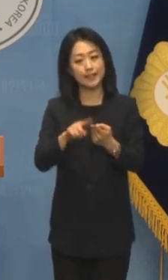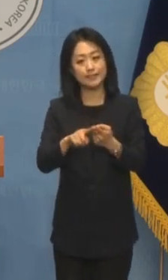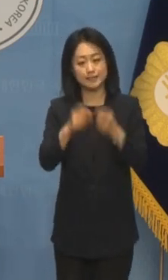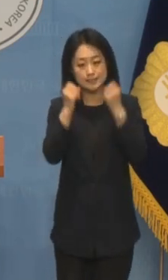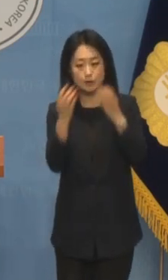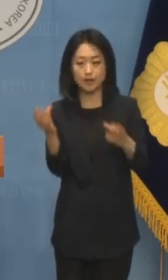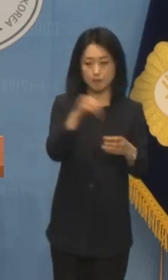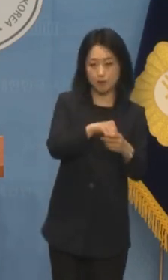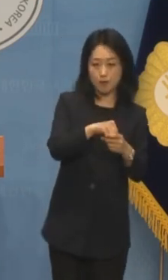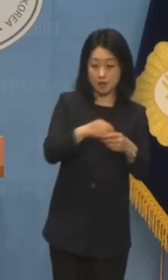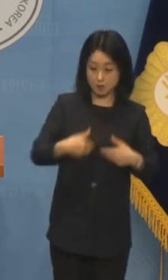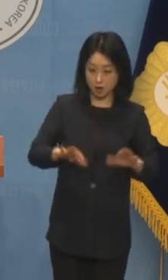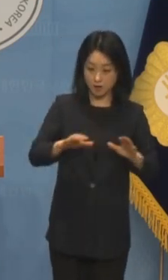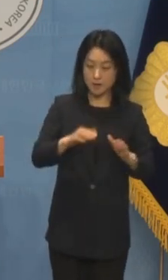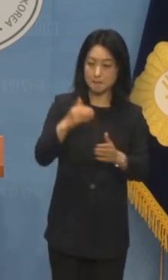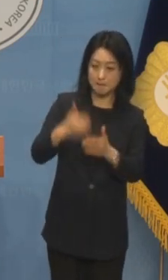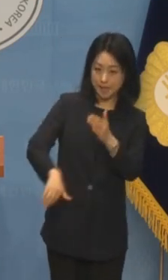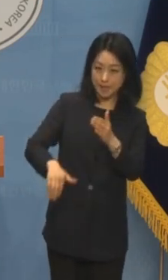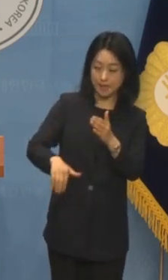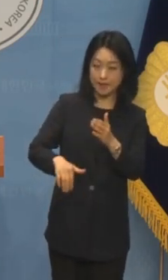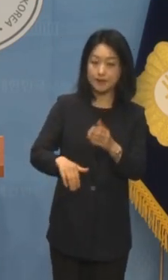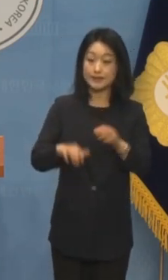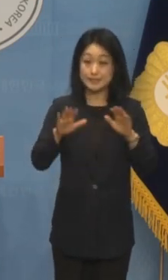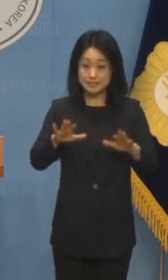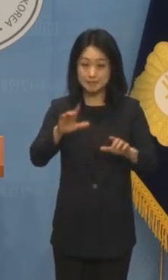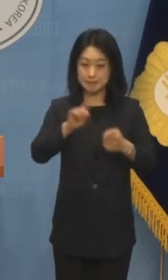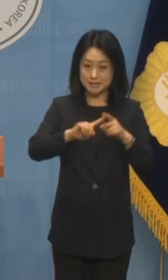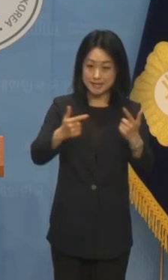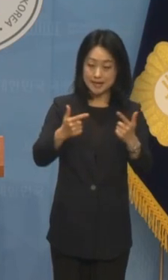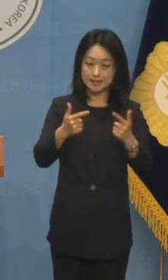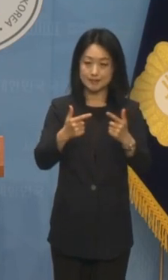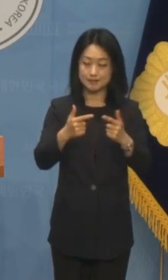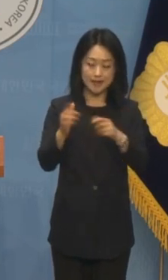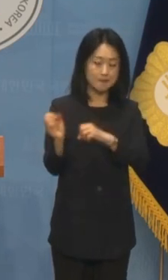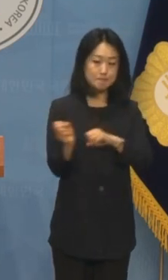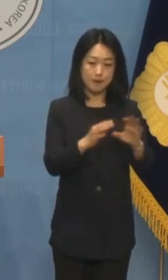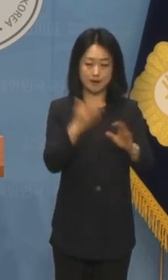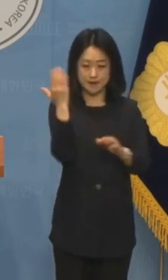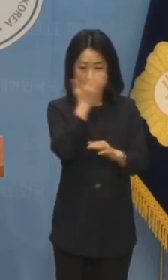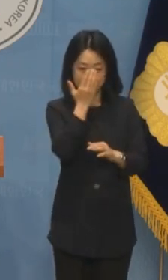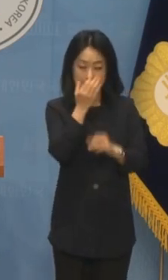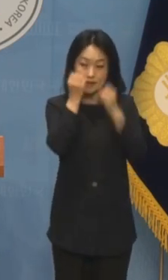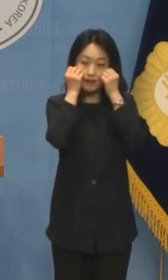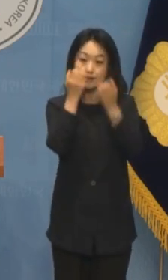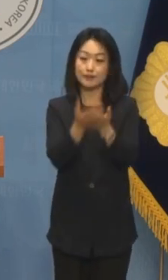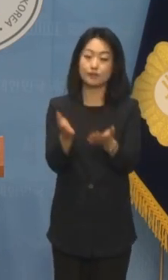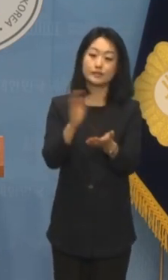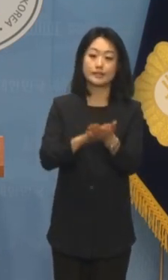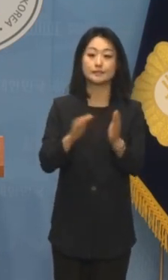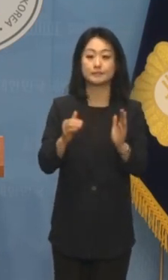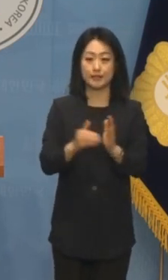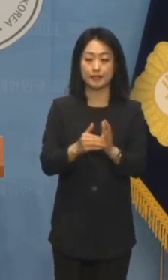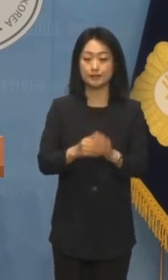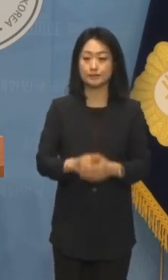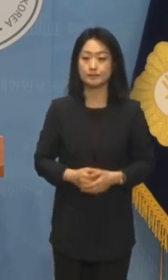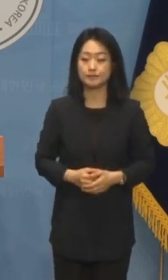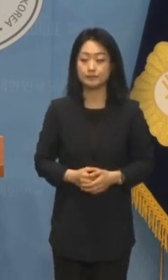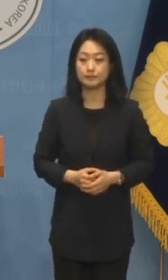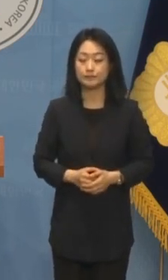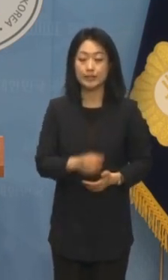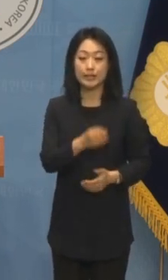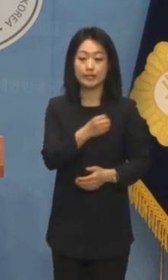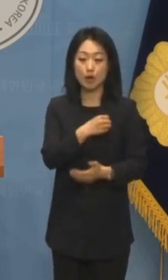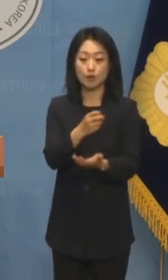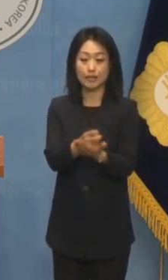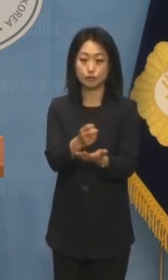불필요하거나 시대에 맞지 않는 것은 되돌리고 과감히 버리는 것이 혁신의 과정이었습니다 이번 당원